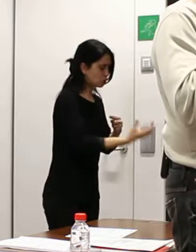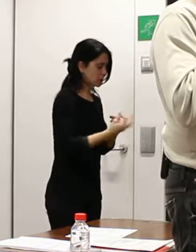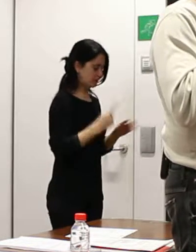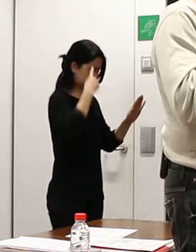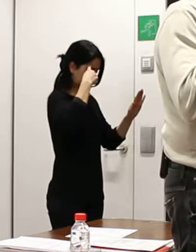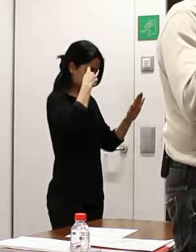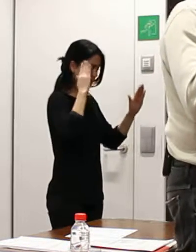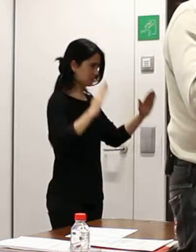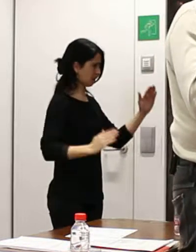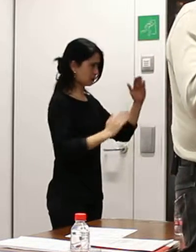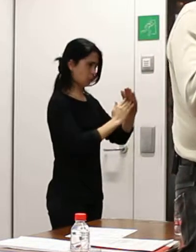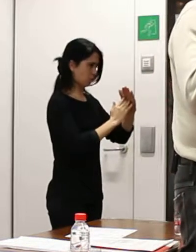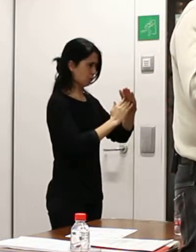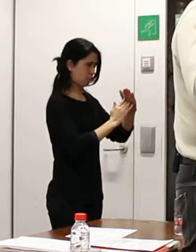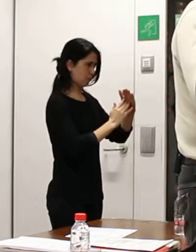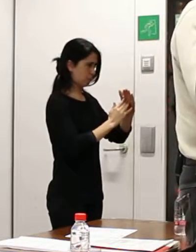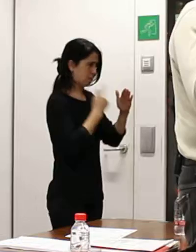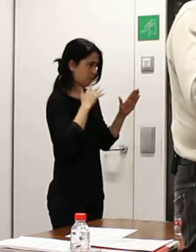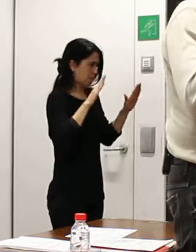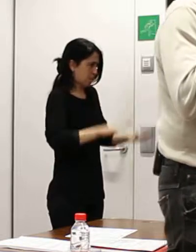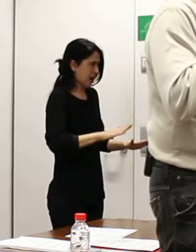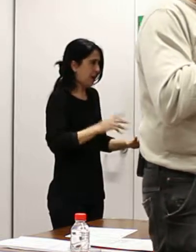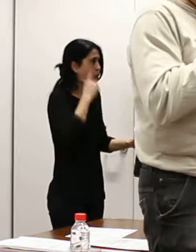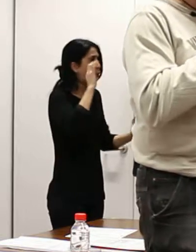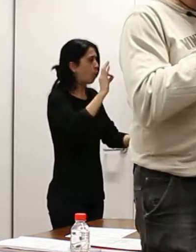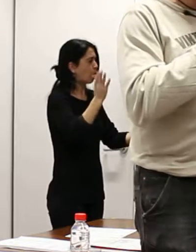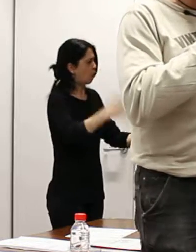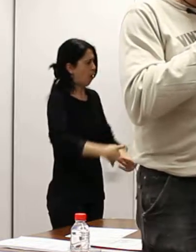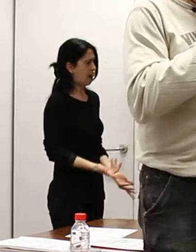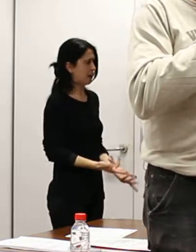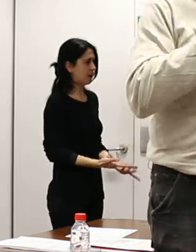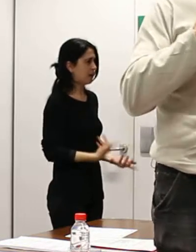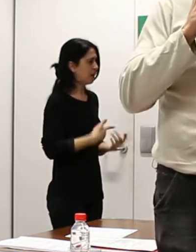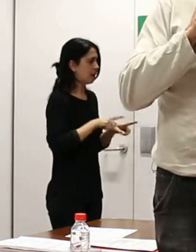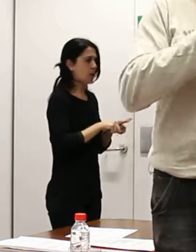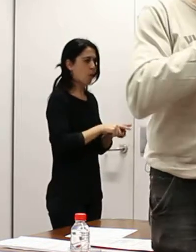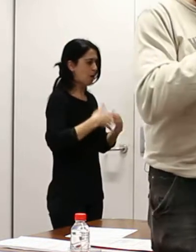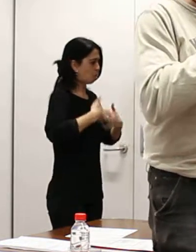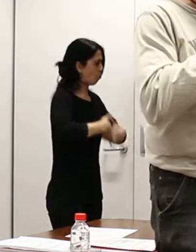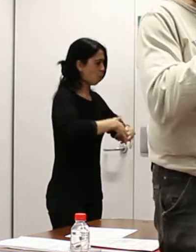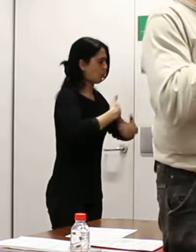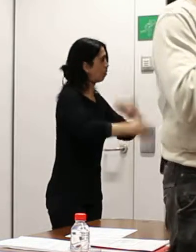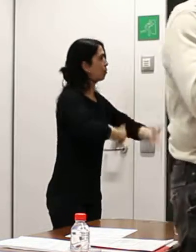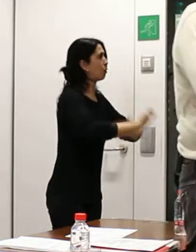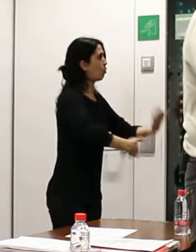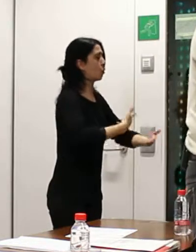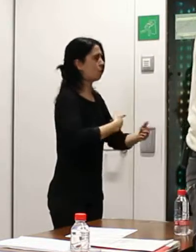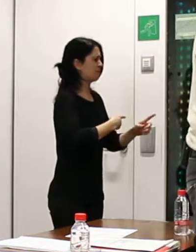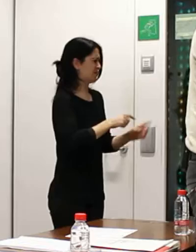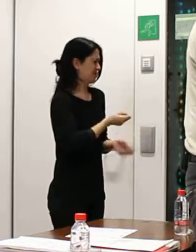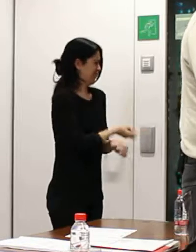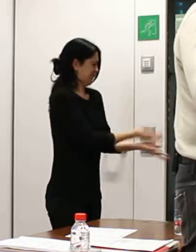stop, vamos a parar. Esto es un sinsentido, es que estamos funcionando a todos los niveles y el energético, que es en el que yo me he